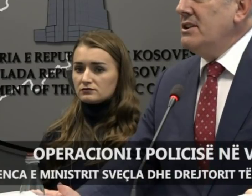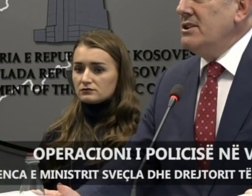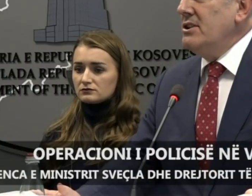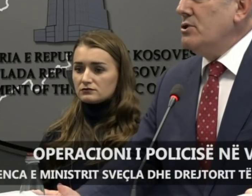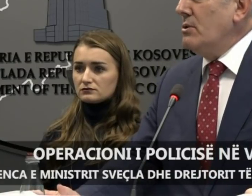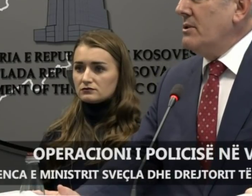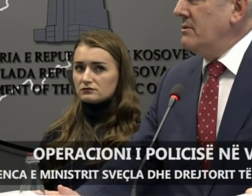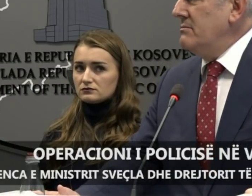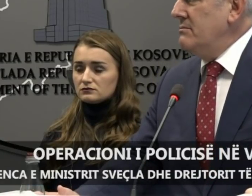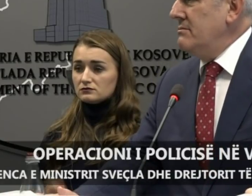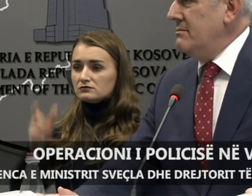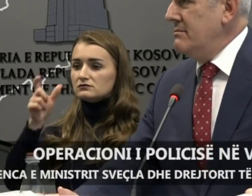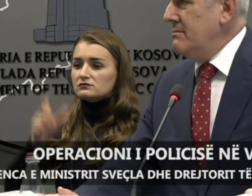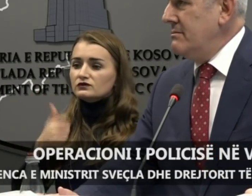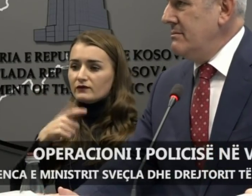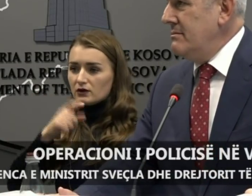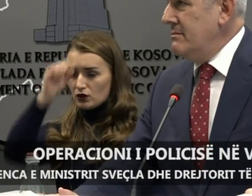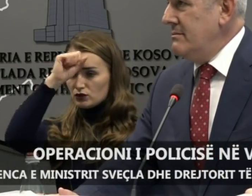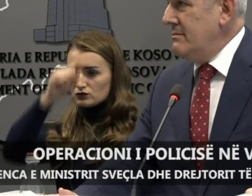Nacionaliteti i tij është turk.